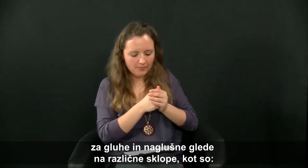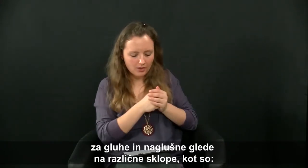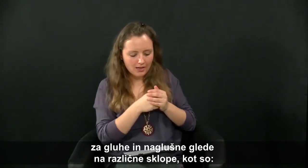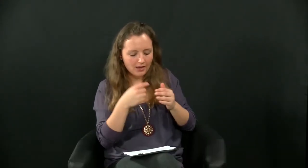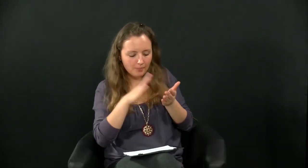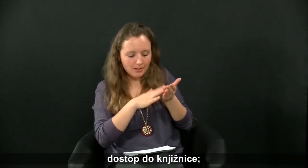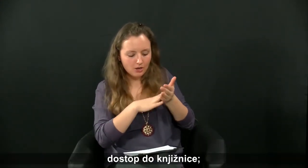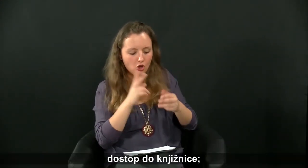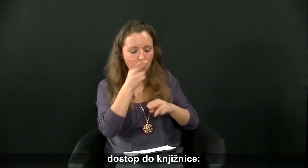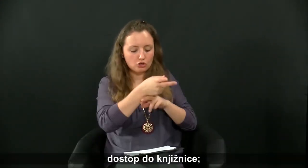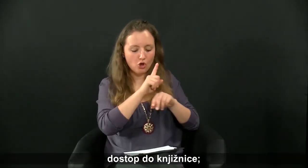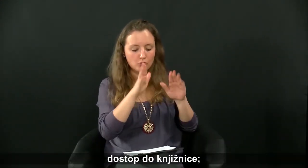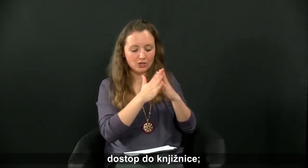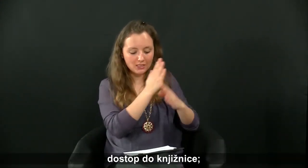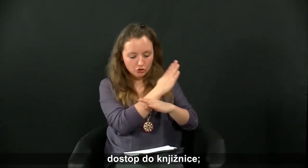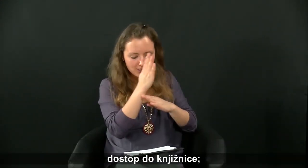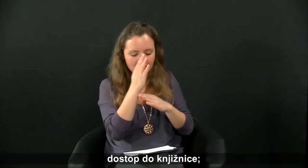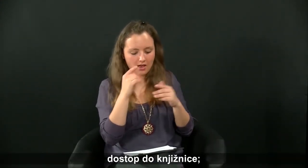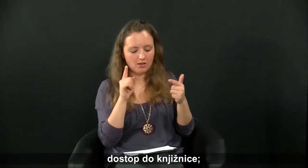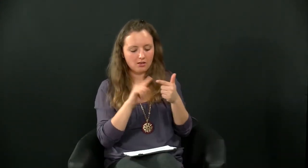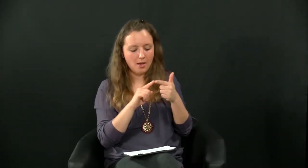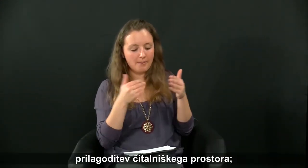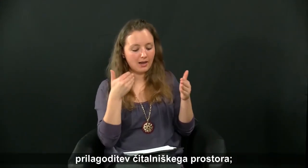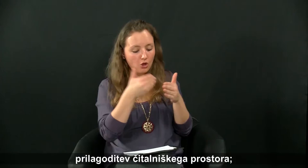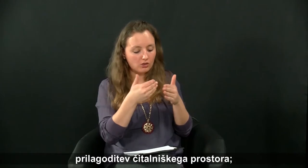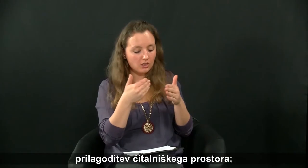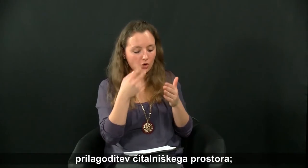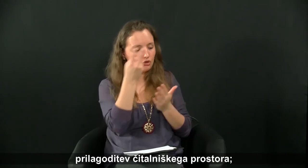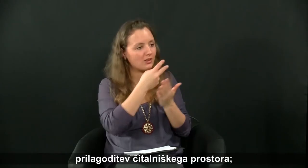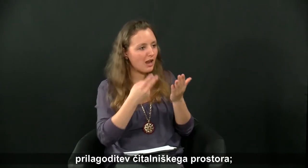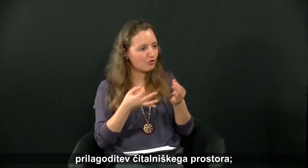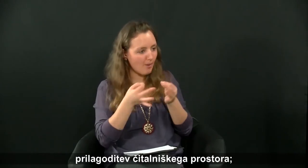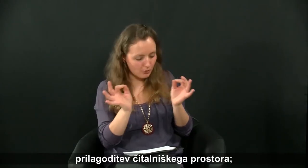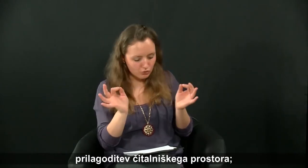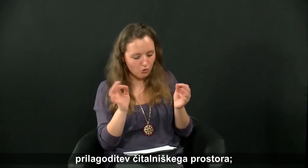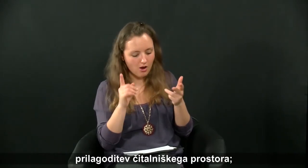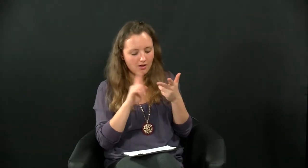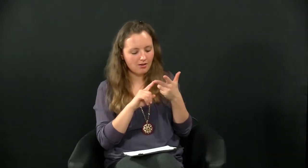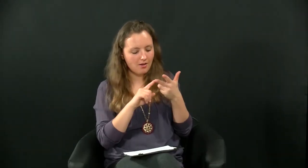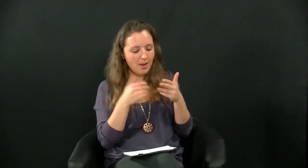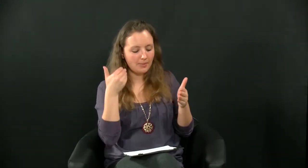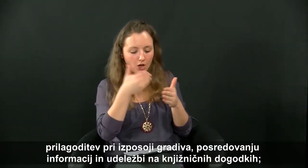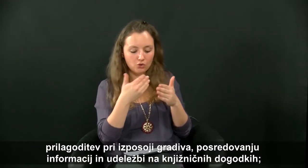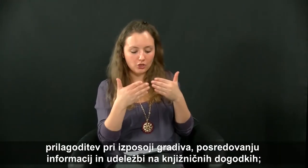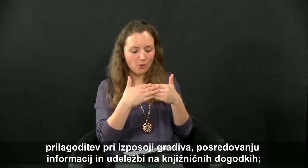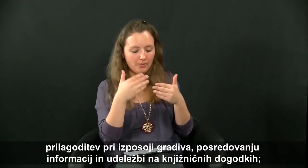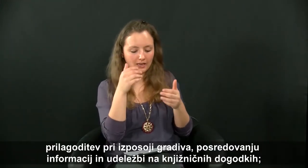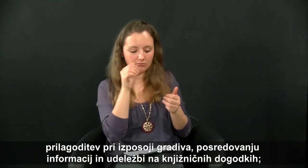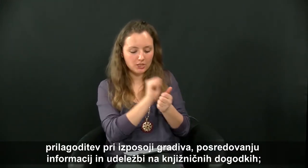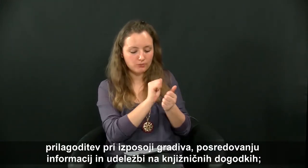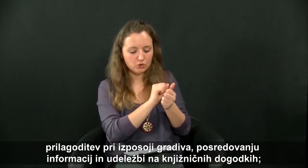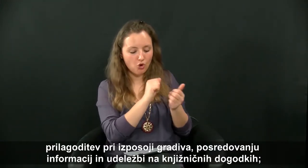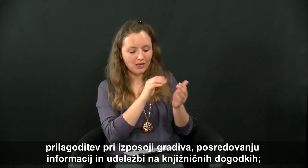sklope, naprimer dostop do knjižnice, prilagoditev čitalnega prostora, prilagoditev